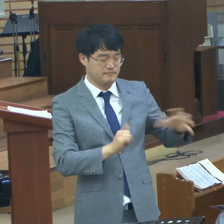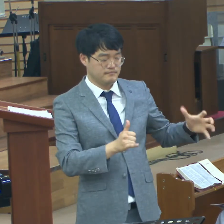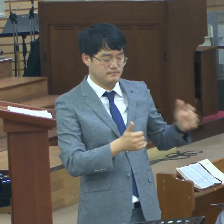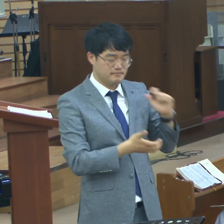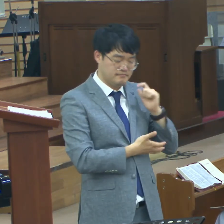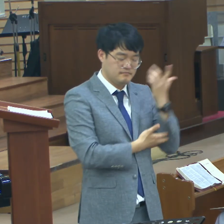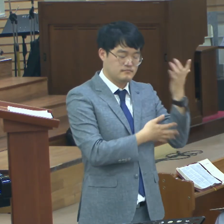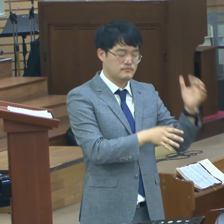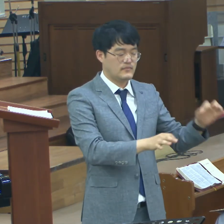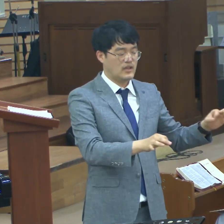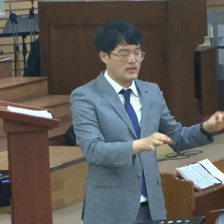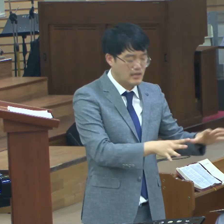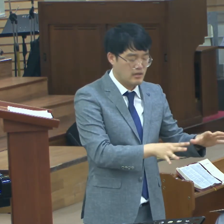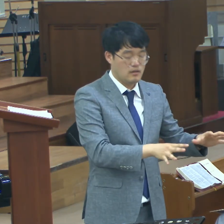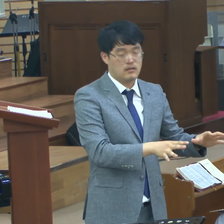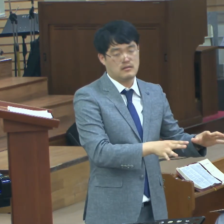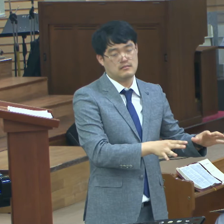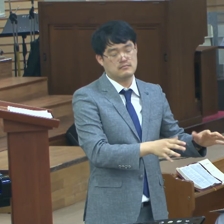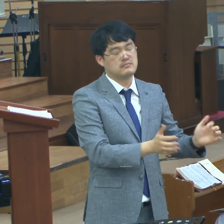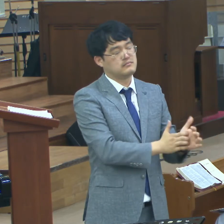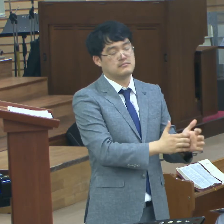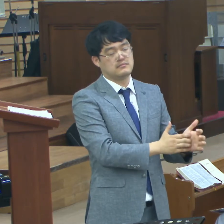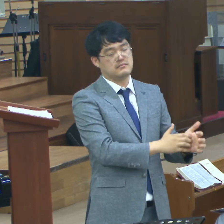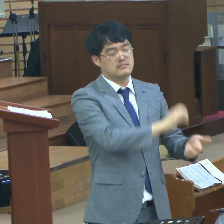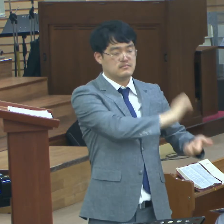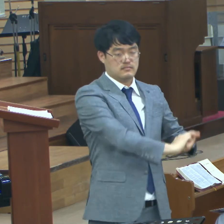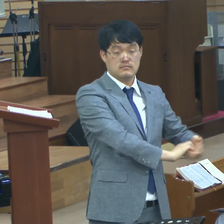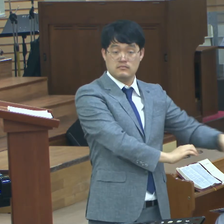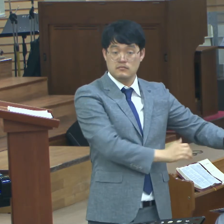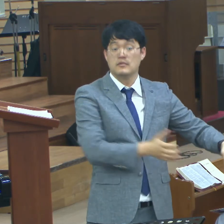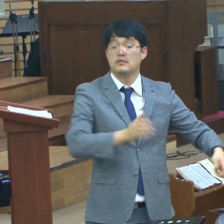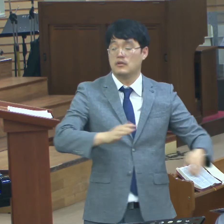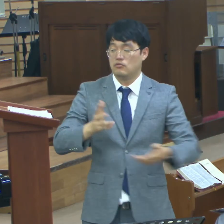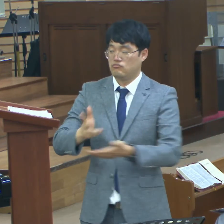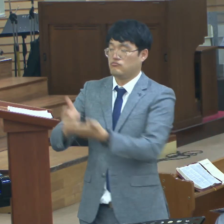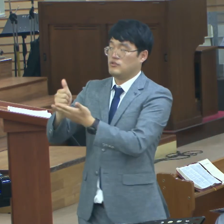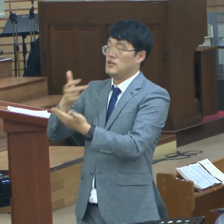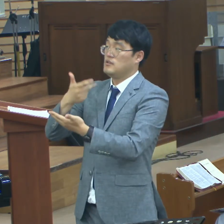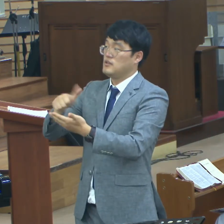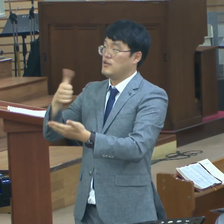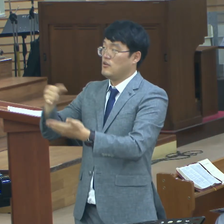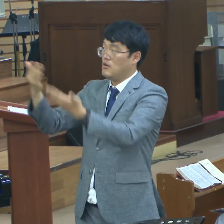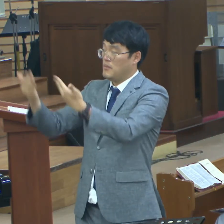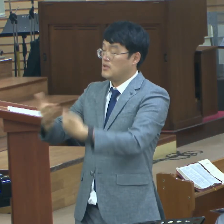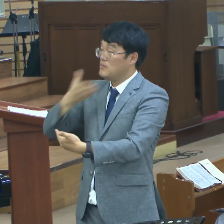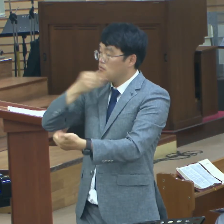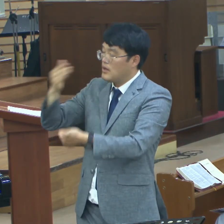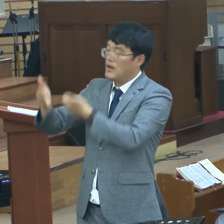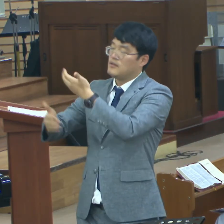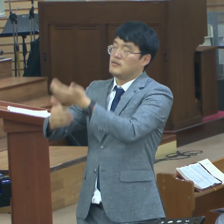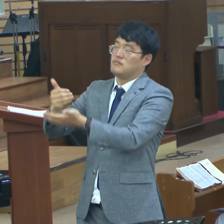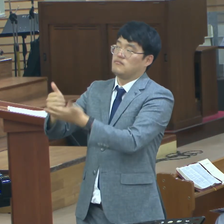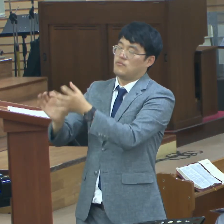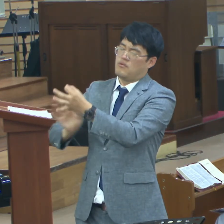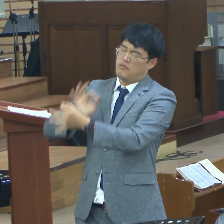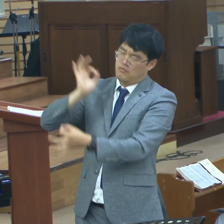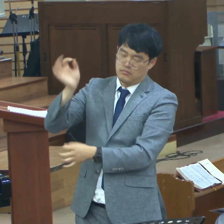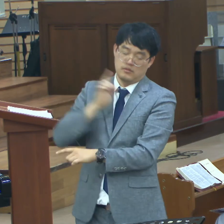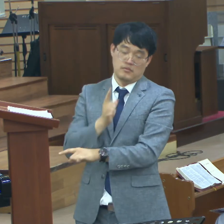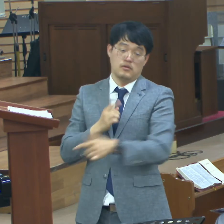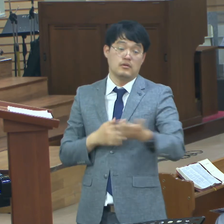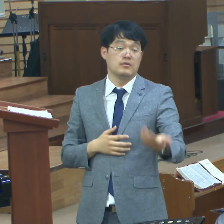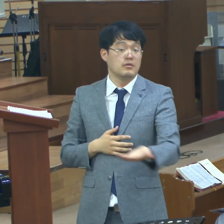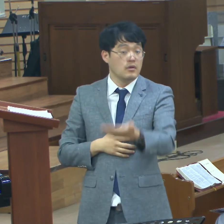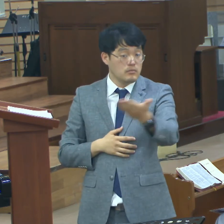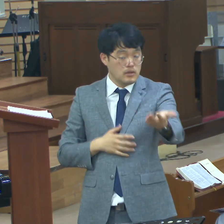성도 여러분, 여러분을 부르셨잖아요. 오늘 처음 교회 오신 오이코스 여러분, 여러분을 부르시면요 자손이 복을